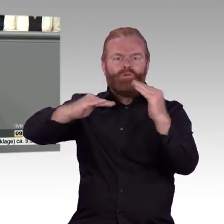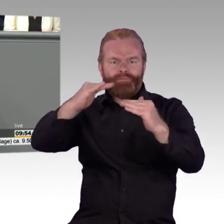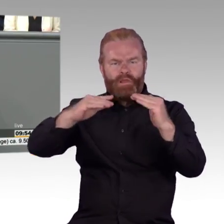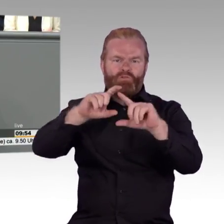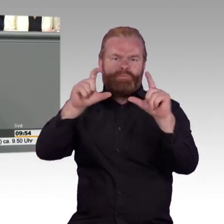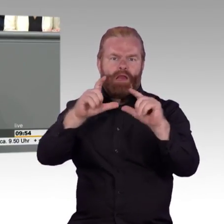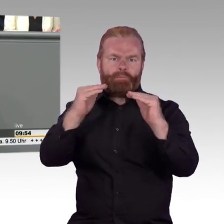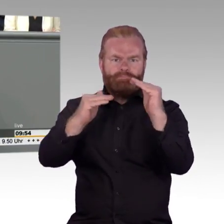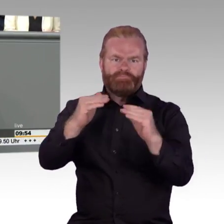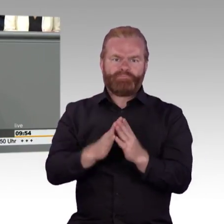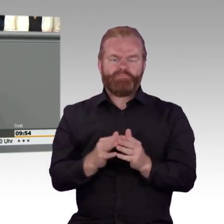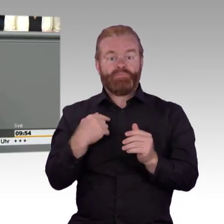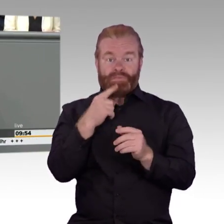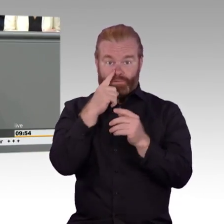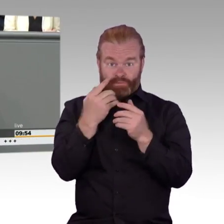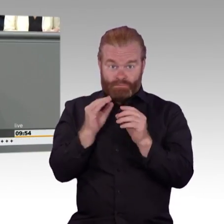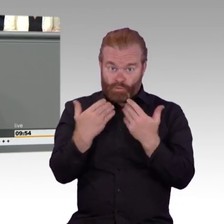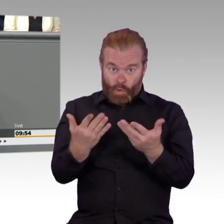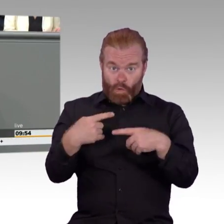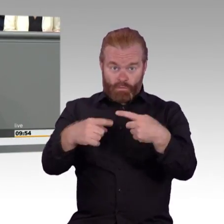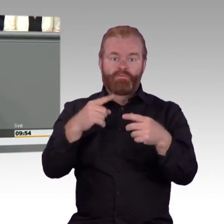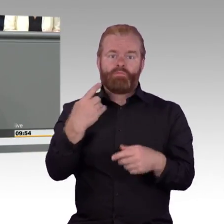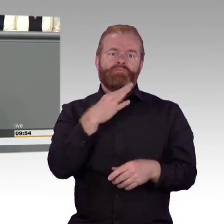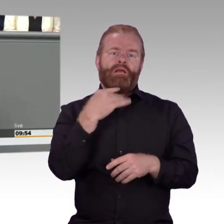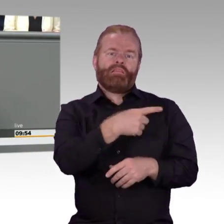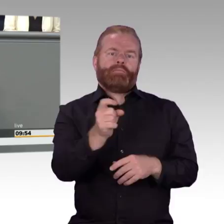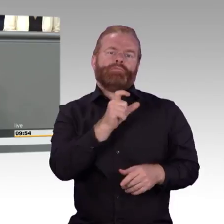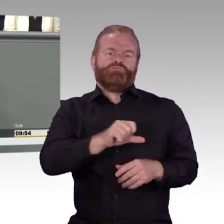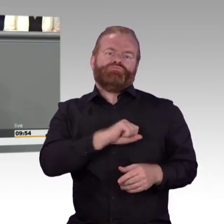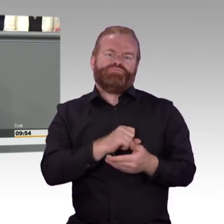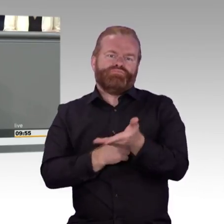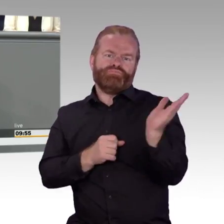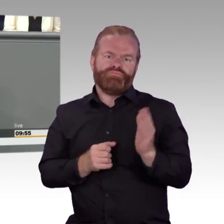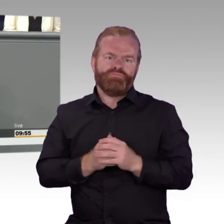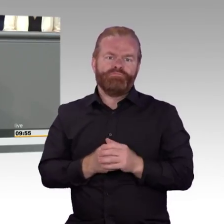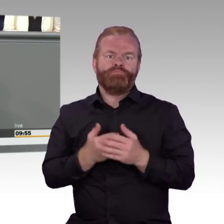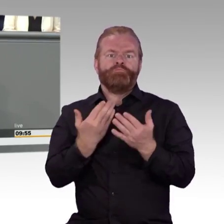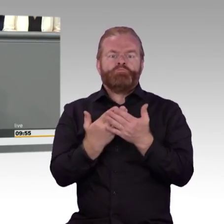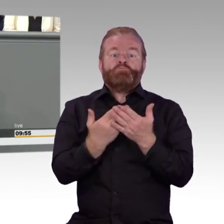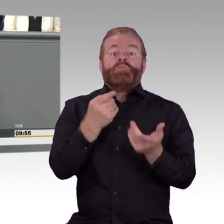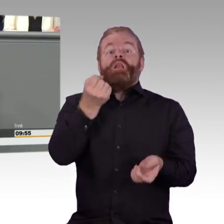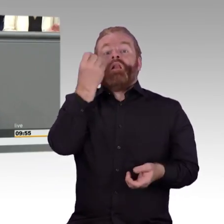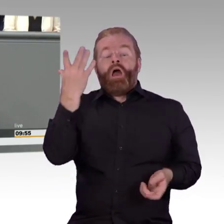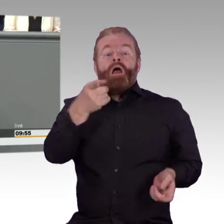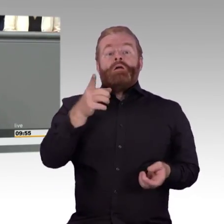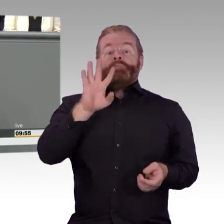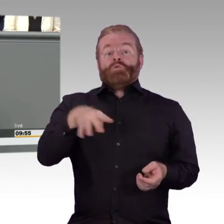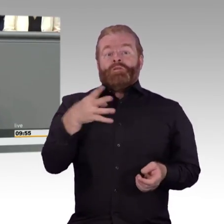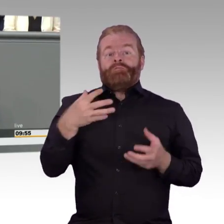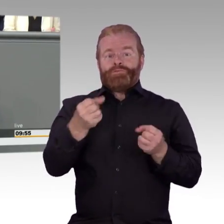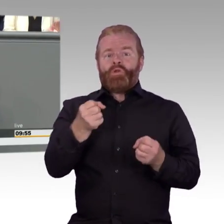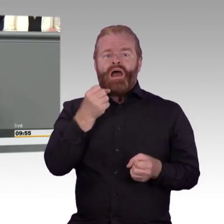Vergleich ausgearbeitet. Und sie kann sich sehen lassen, weil sie für viele Millionen Verbraucher die